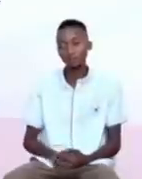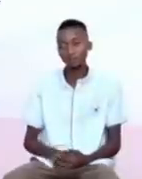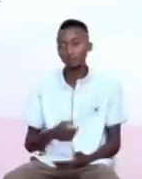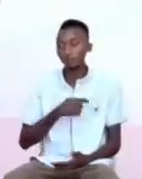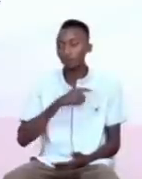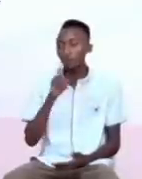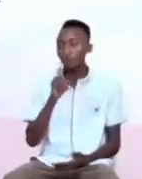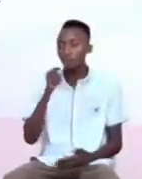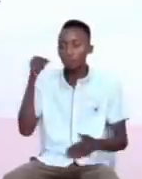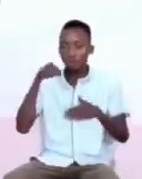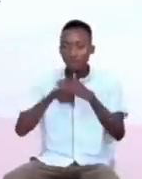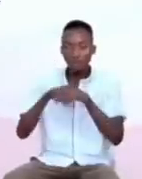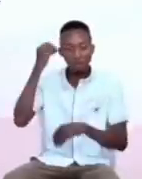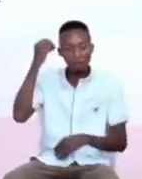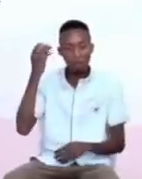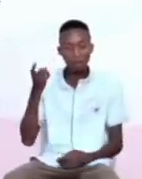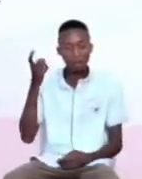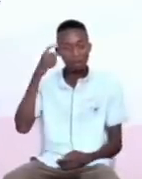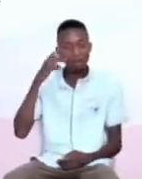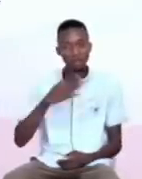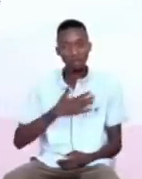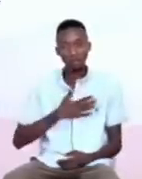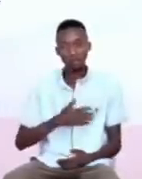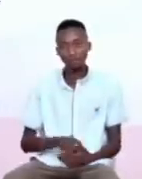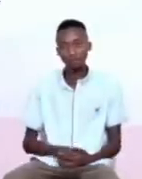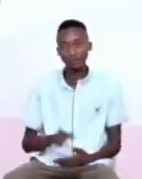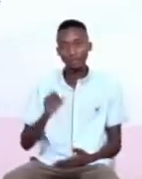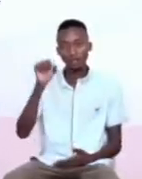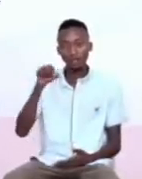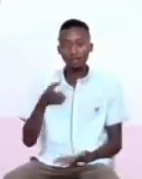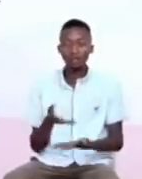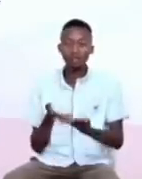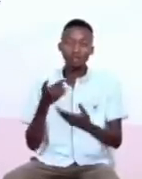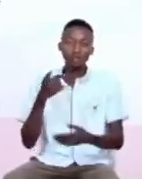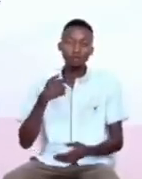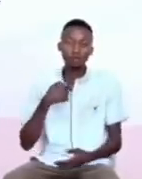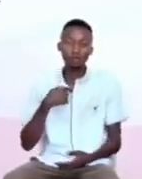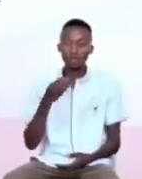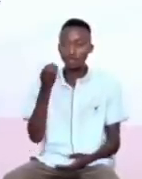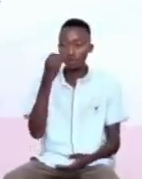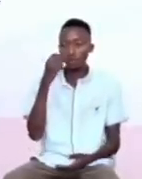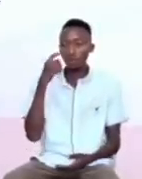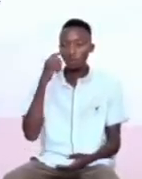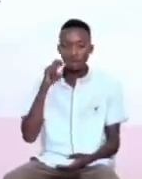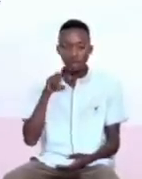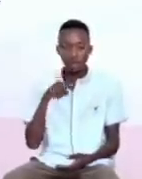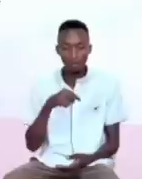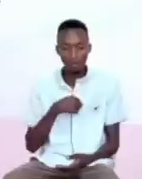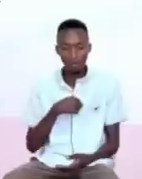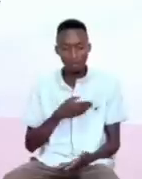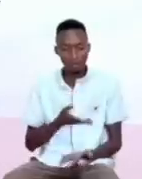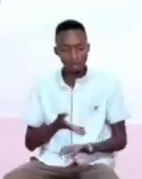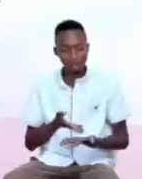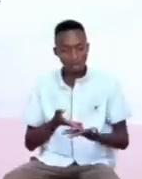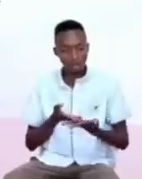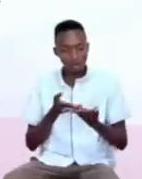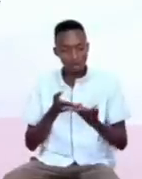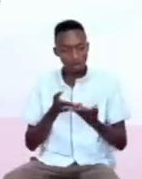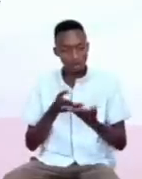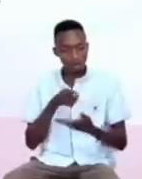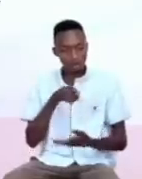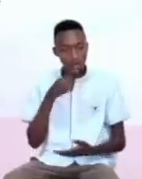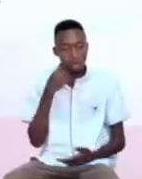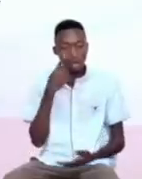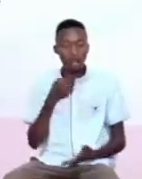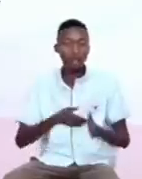Siwezi kubali kuingiza uchafu. Ndio imenisababisha mpaka chakula, nikitazama chakula, naanza kujiuliza,